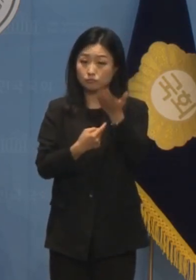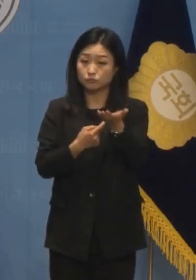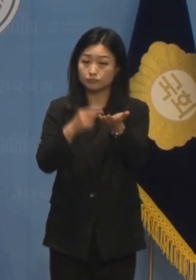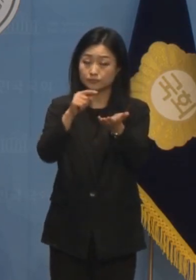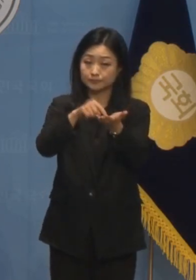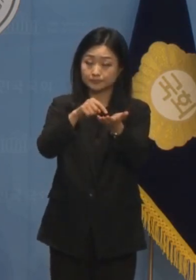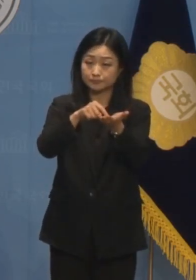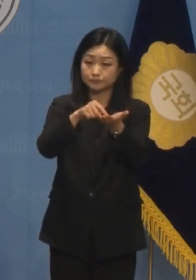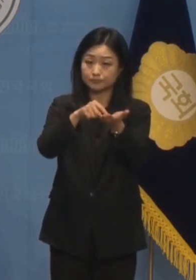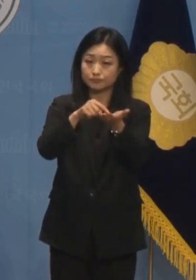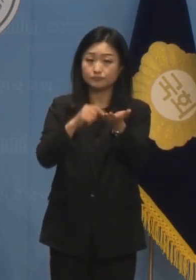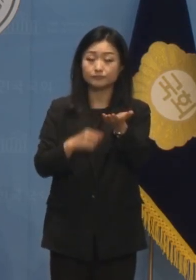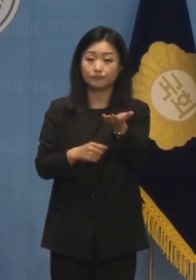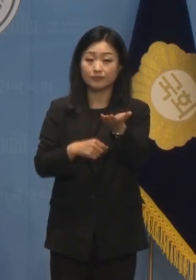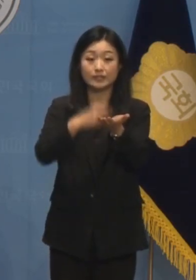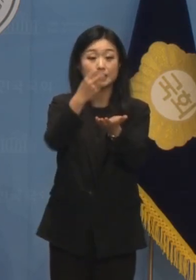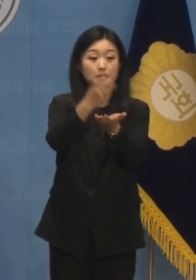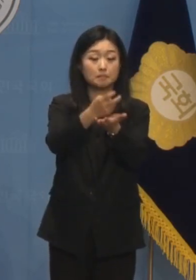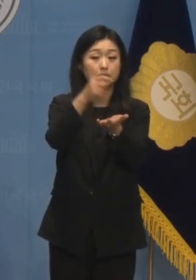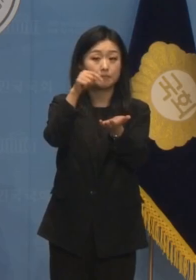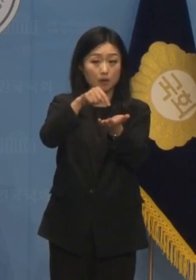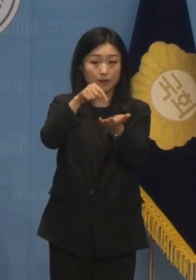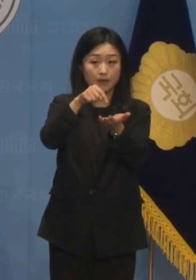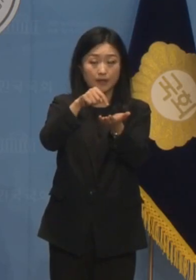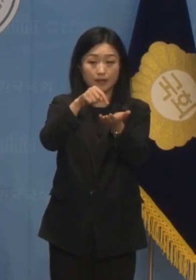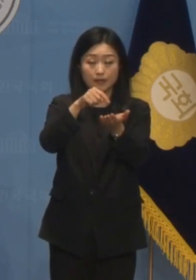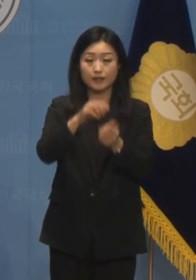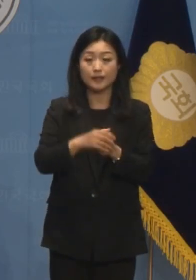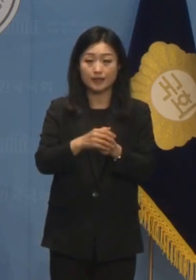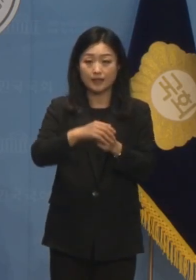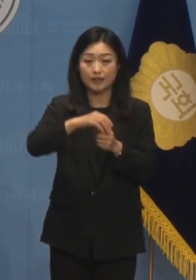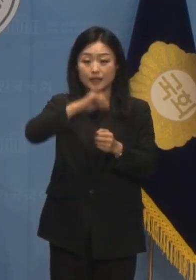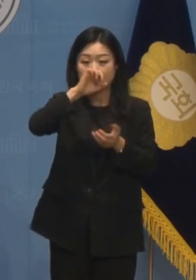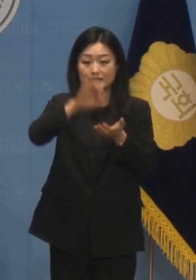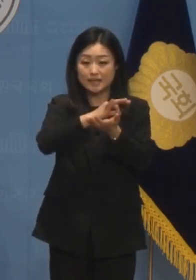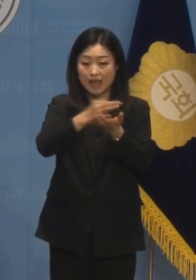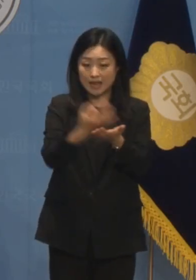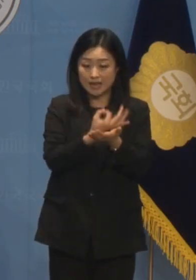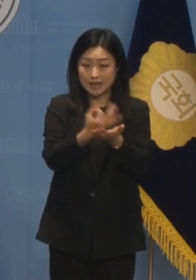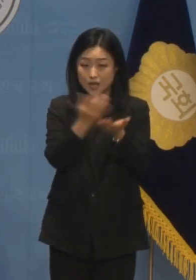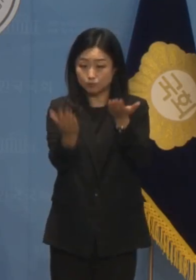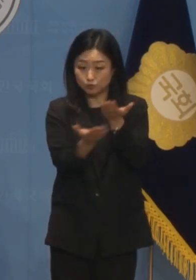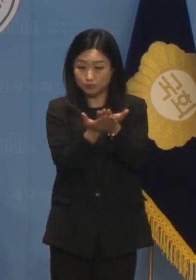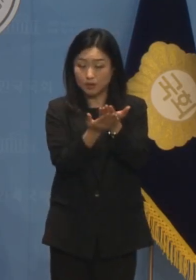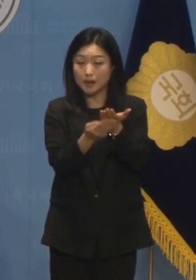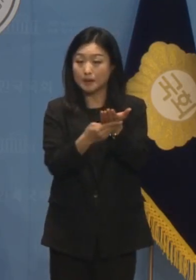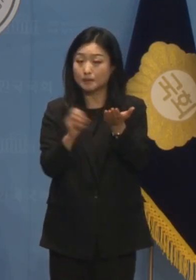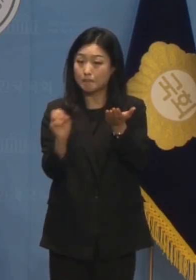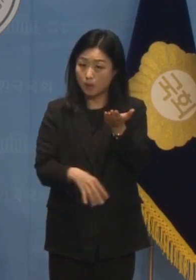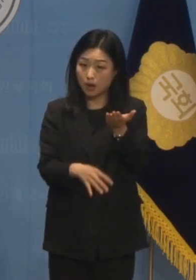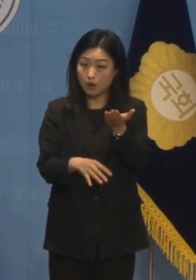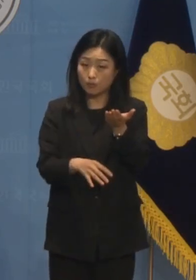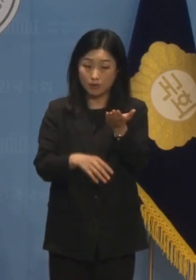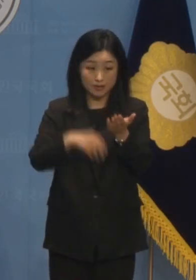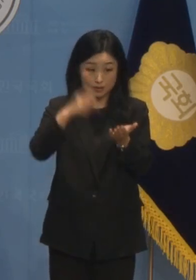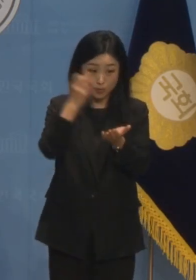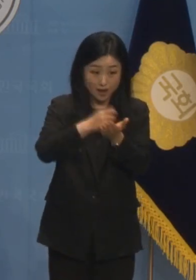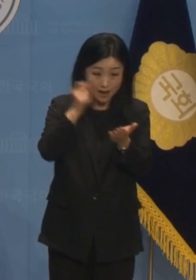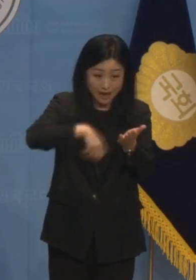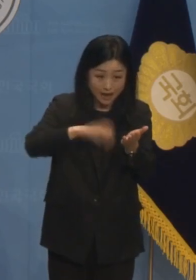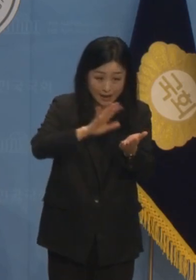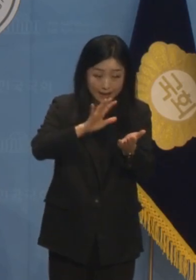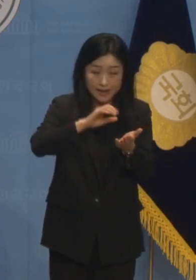재산에 보네이 자동부의 대상에 세입 부수 법안을 제외하고 세입 부수 법안이 의결되지 않으면